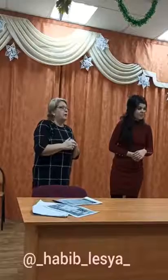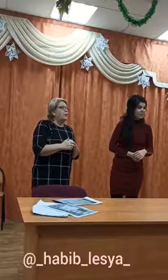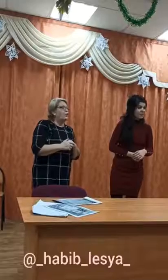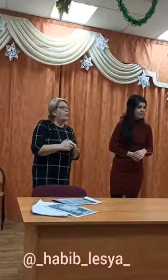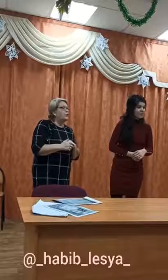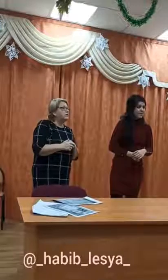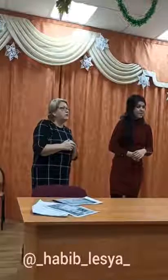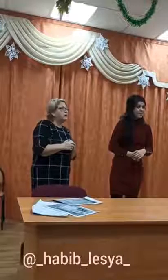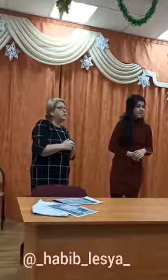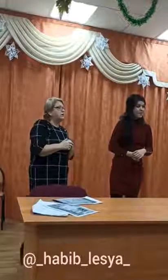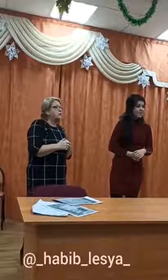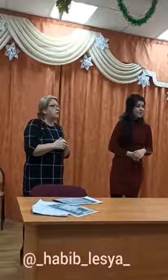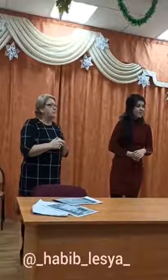работать. У вас, говорят,